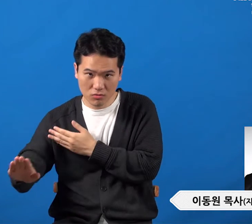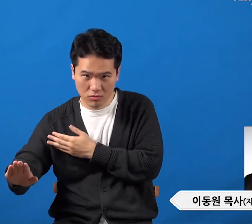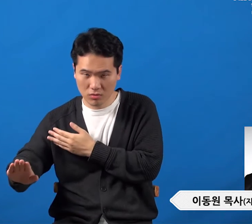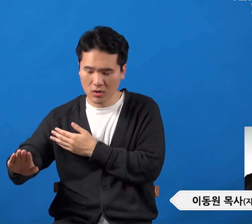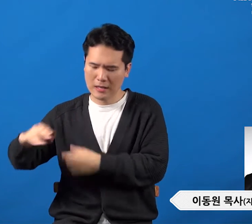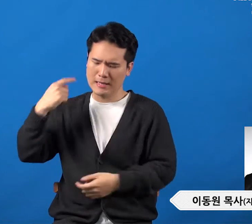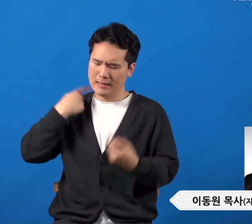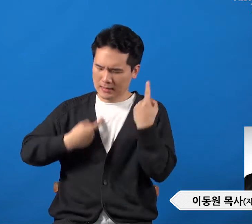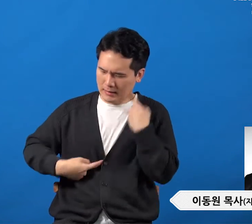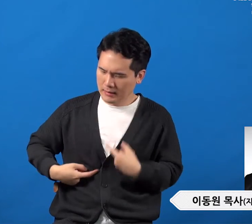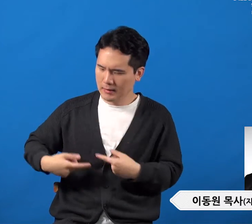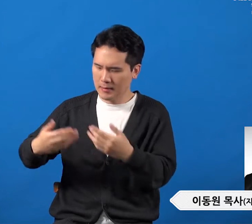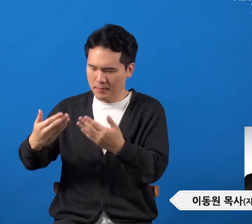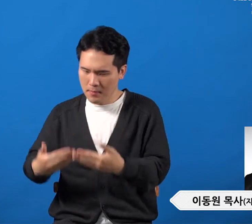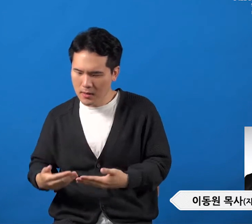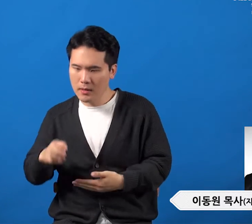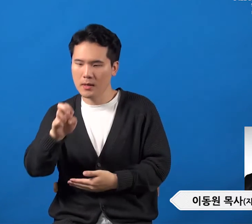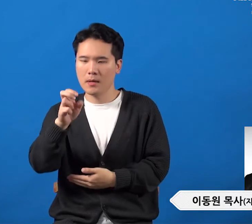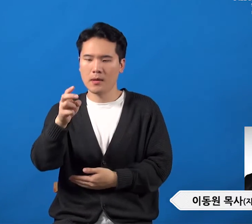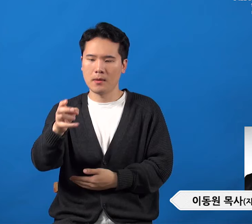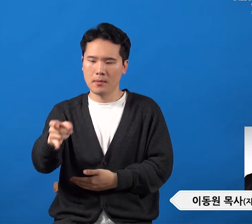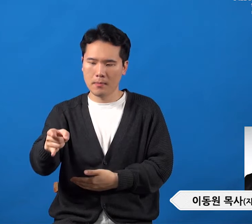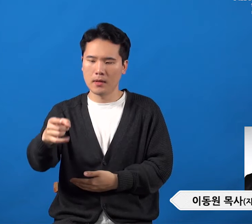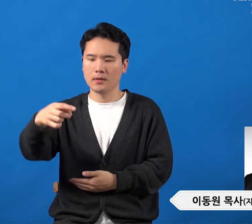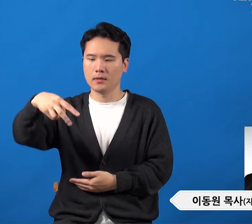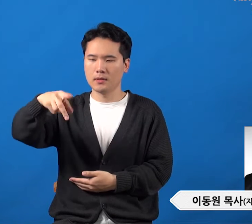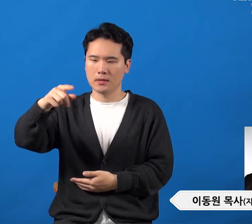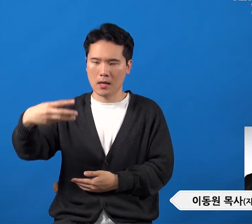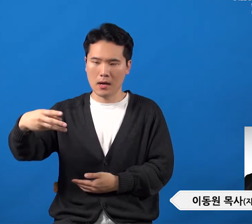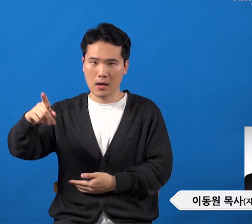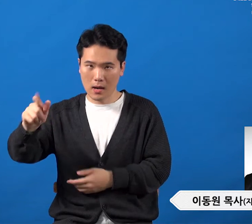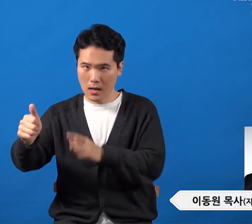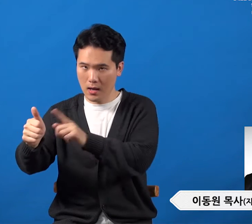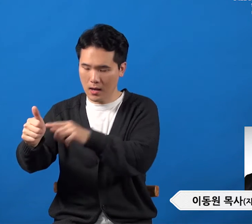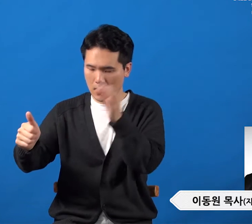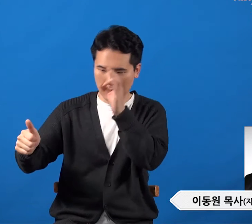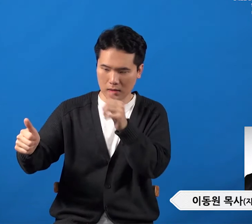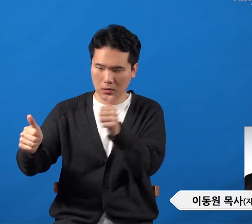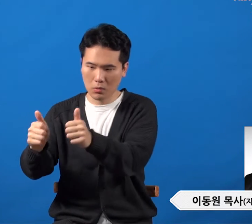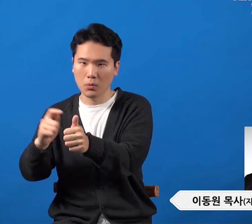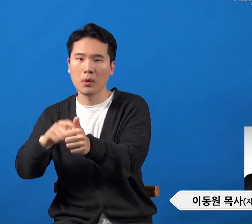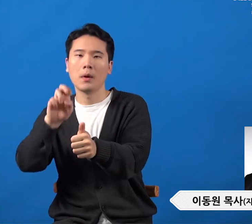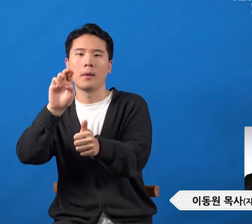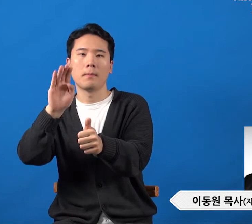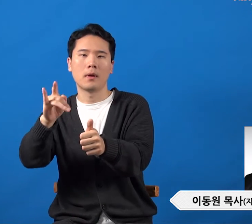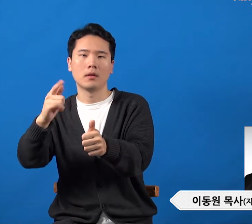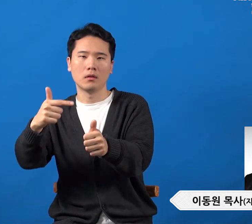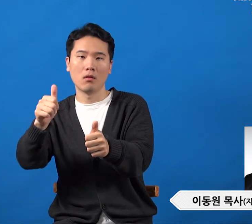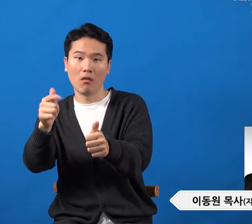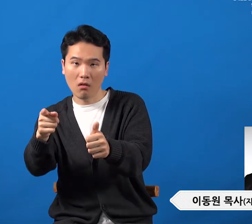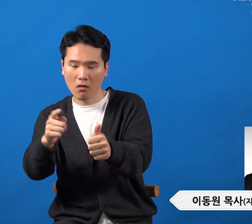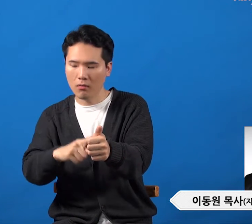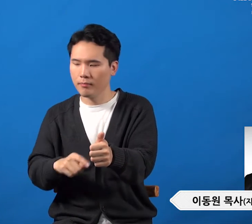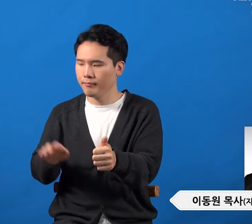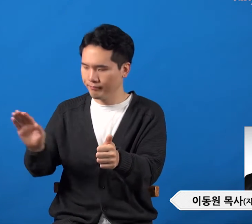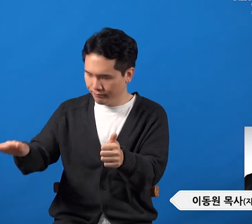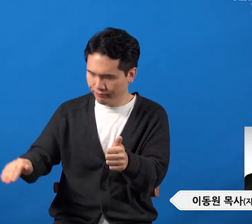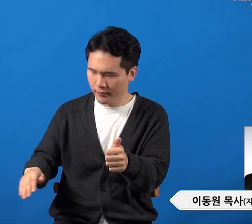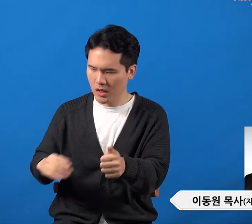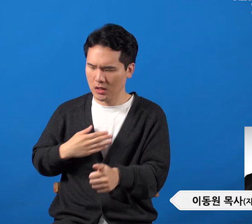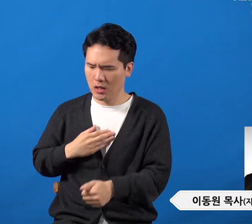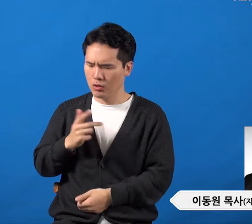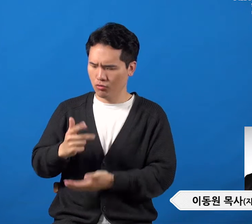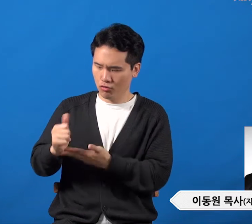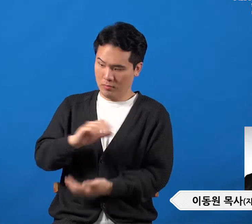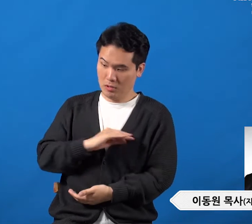처절하게 부상당한 메살라를 찾아온 베너, 나는 주님의 이름으로 그대를 용서한다고 크리스찬이